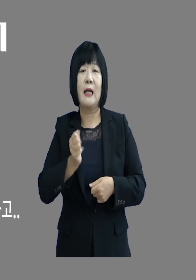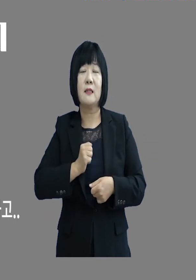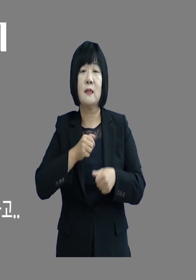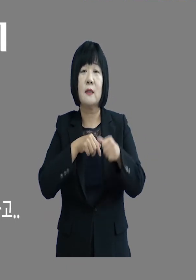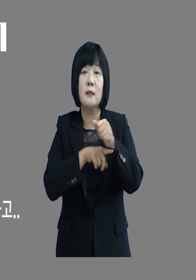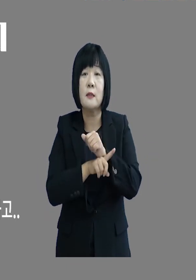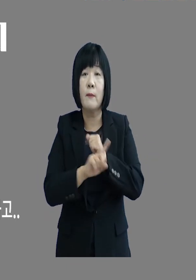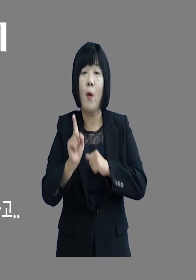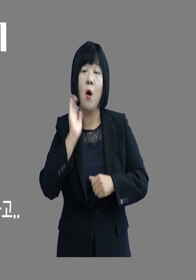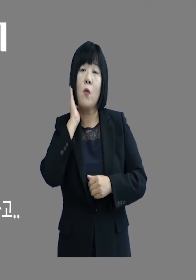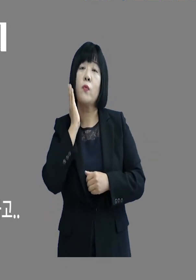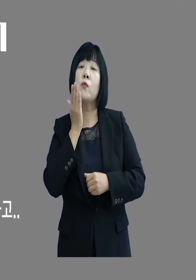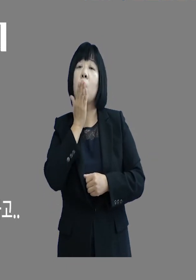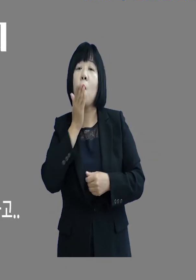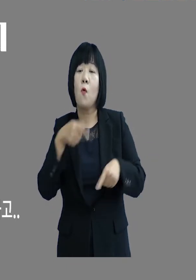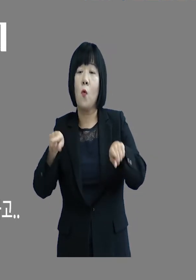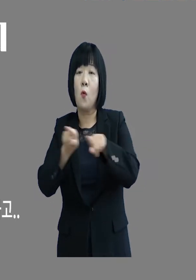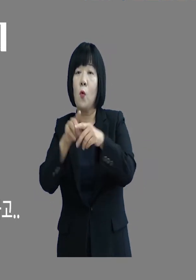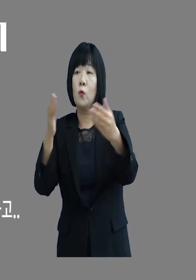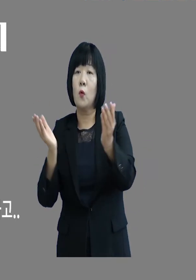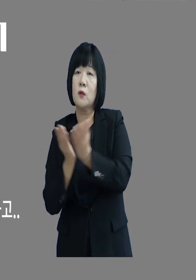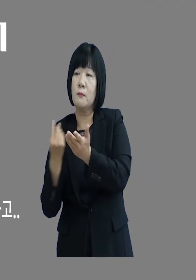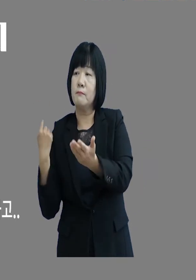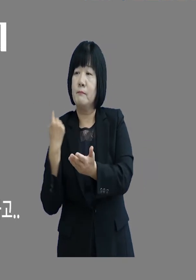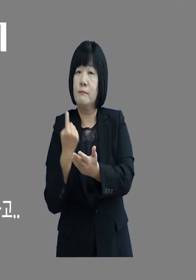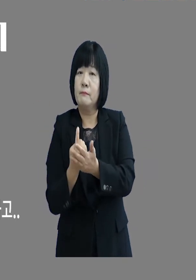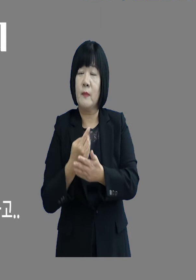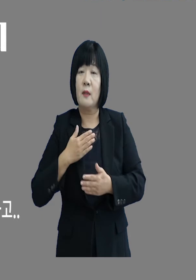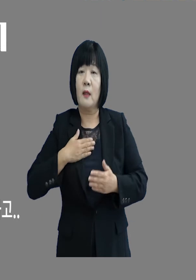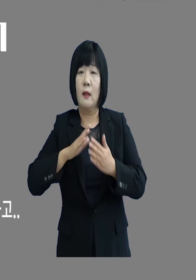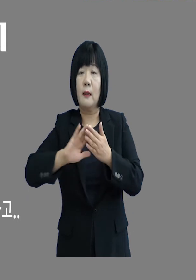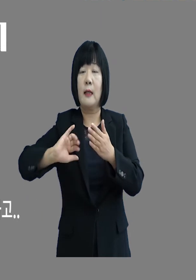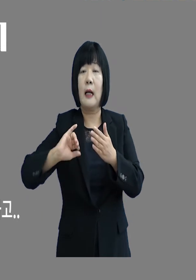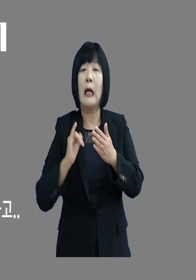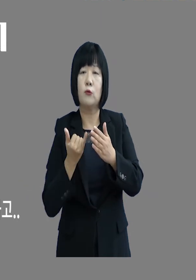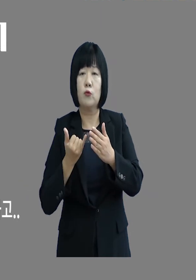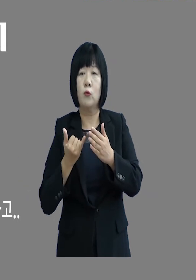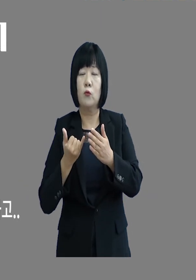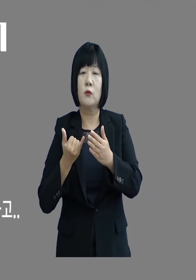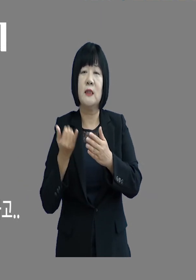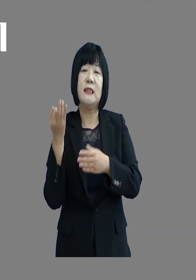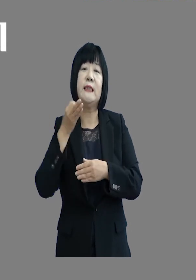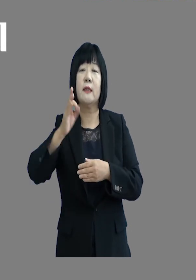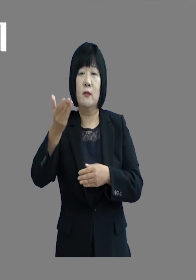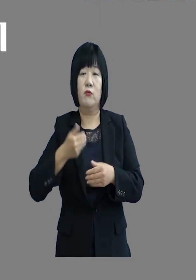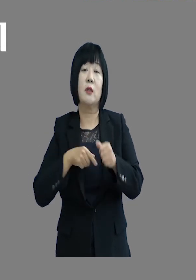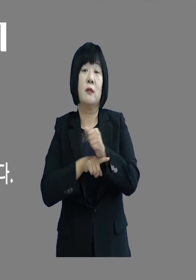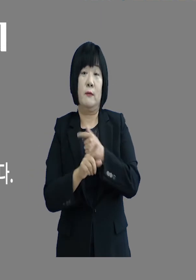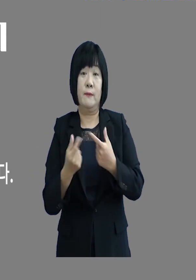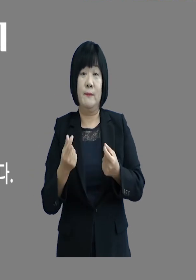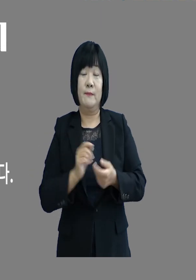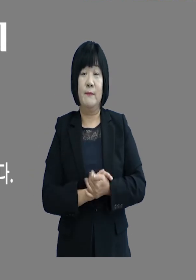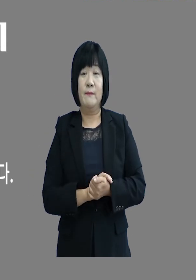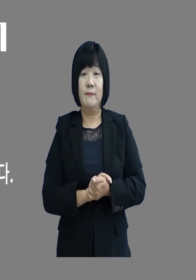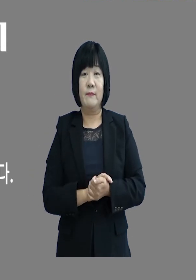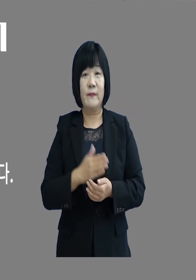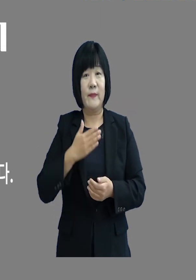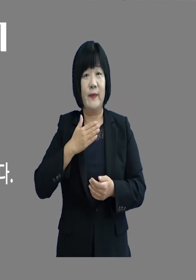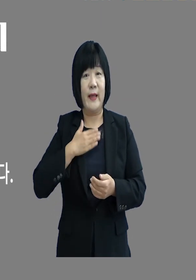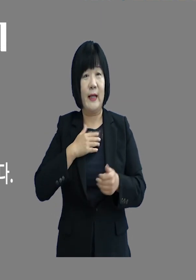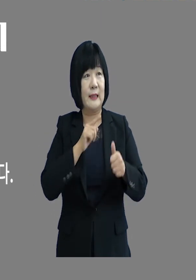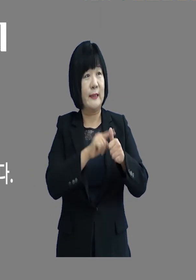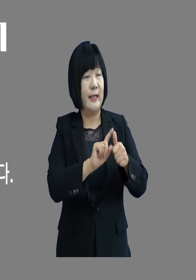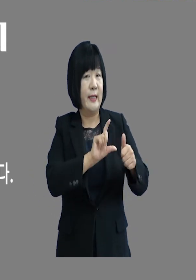그래도 농인 공동체 안에서 그들이 저희를 가족으로 받아줬다는 의미이기도 하고 내가 그의